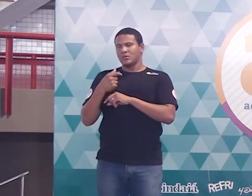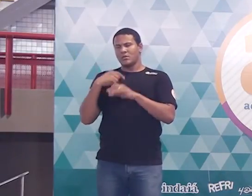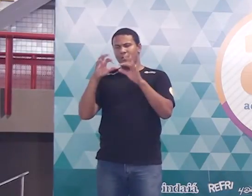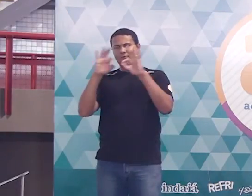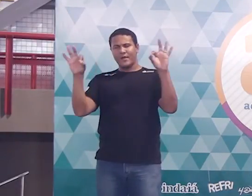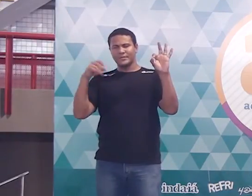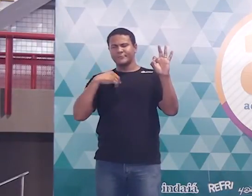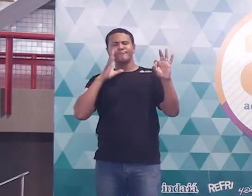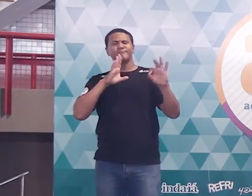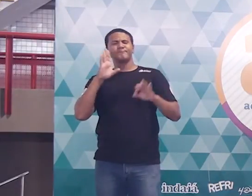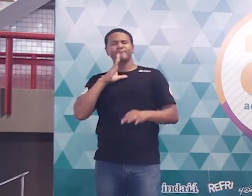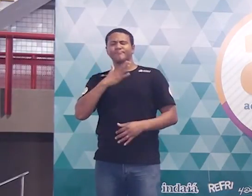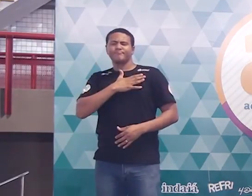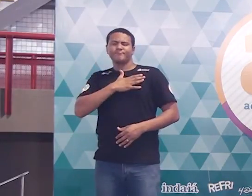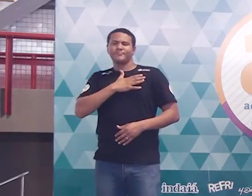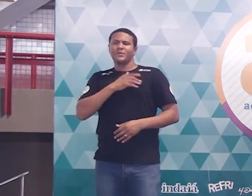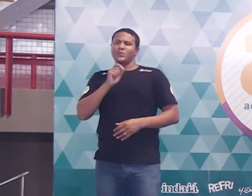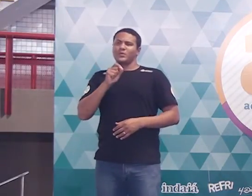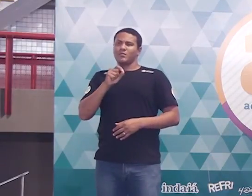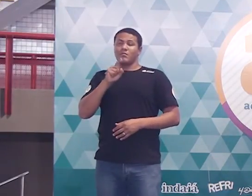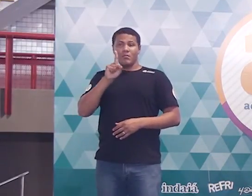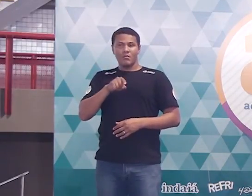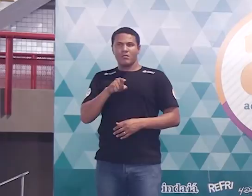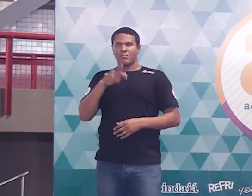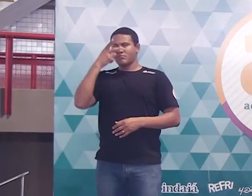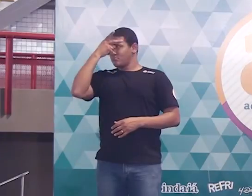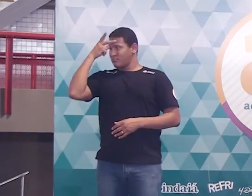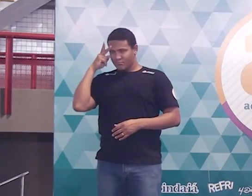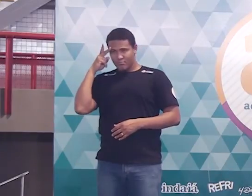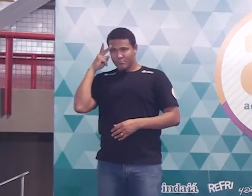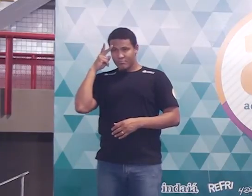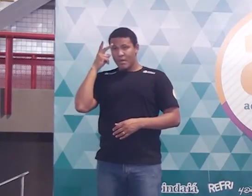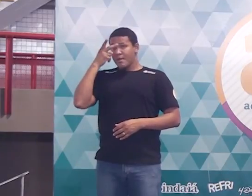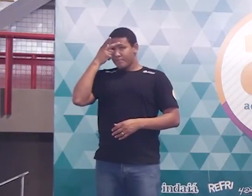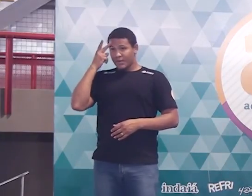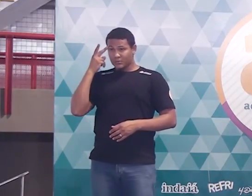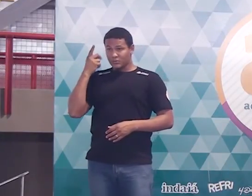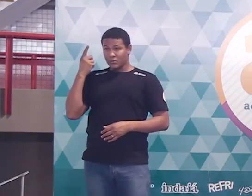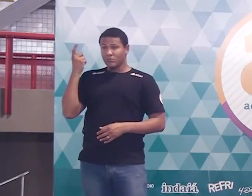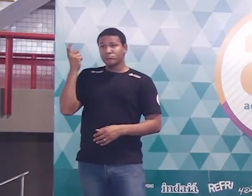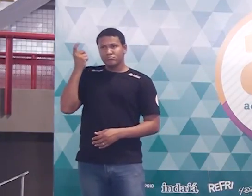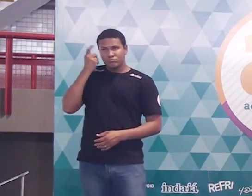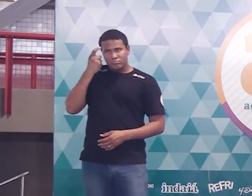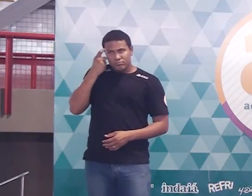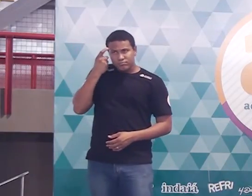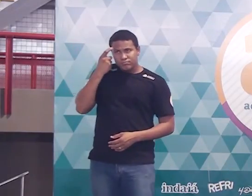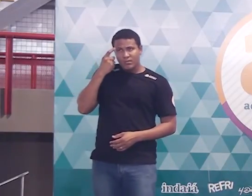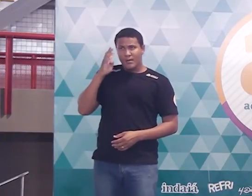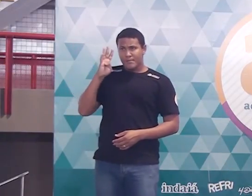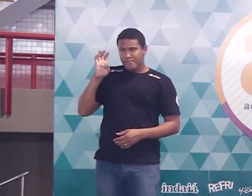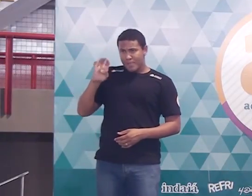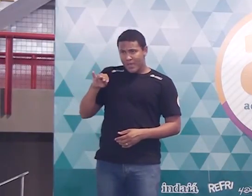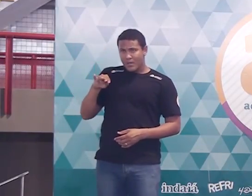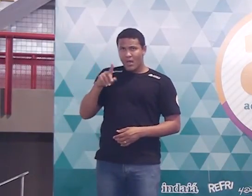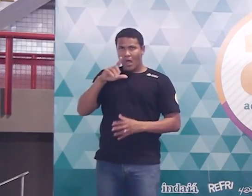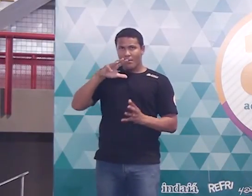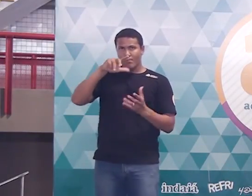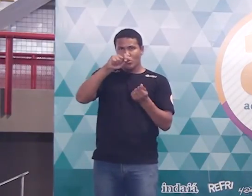acho muito massa, que ela diz assim: os sensatos, sensatos se adequam ao